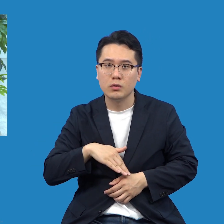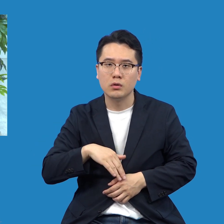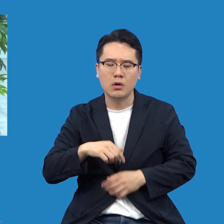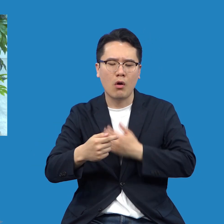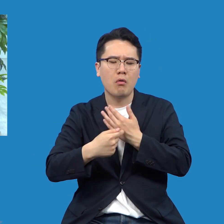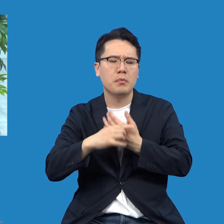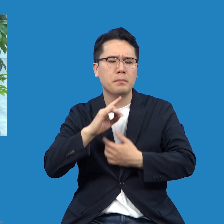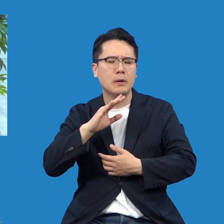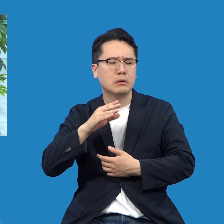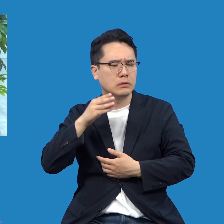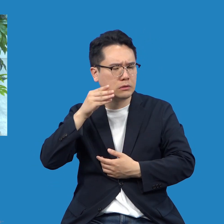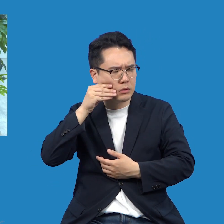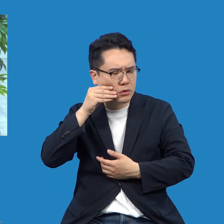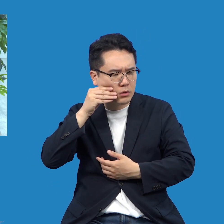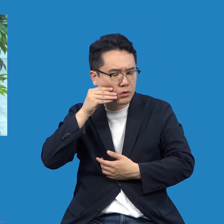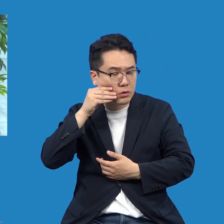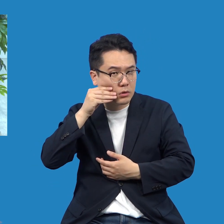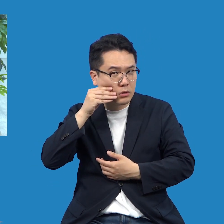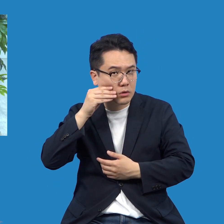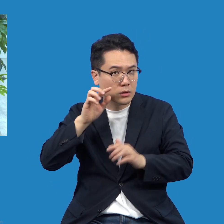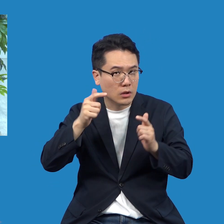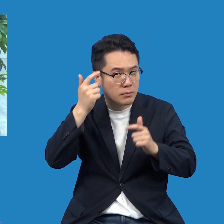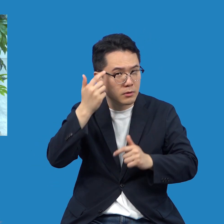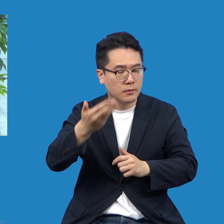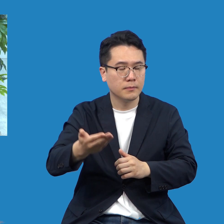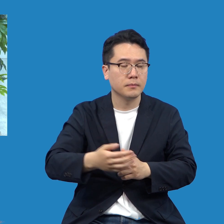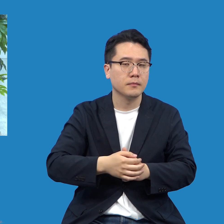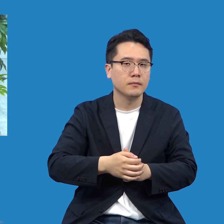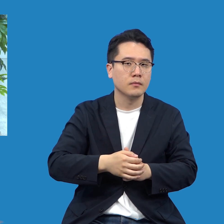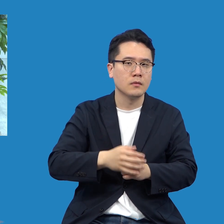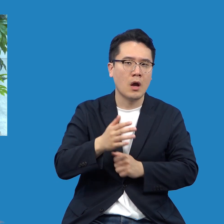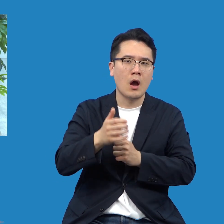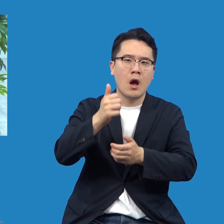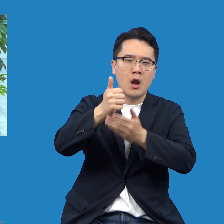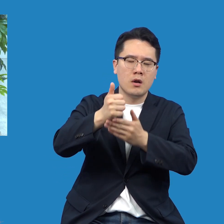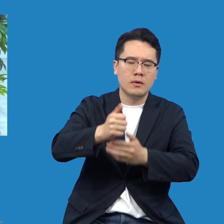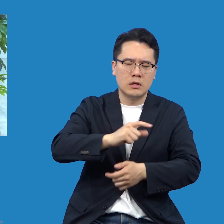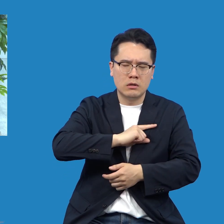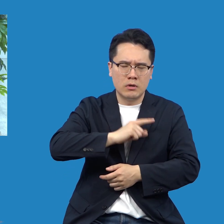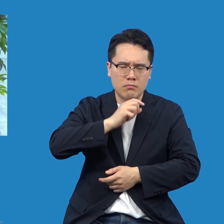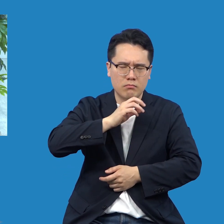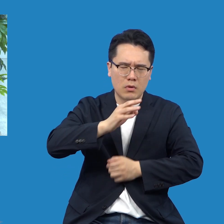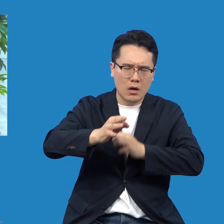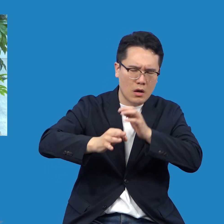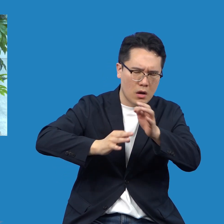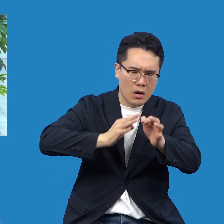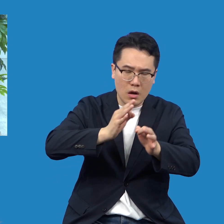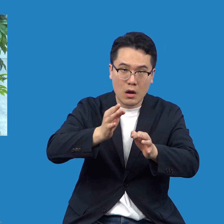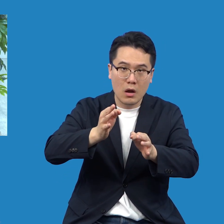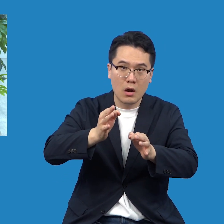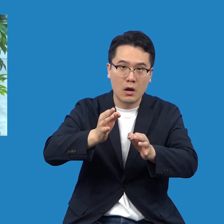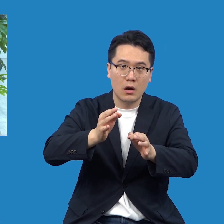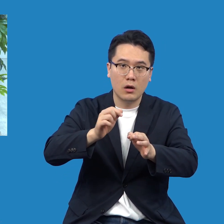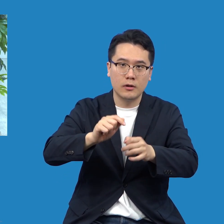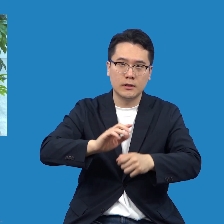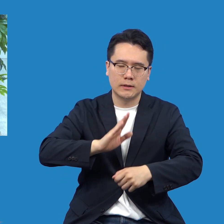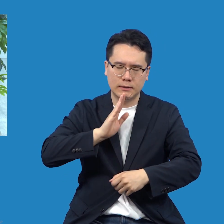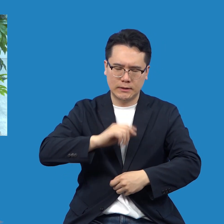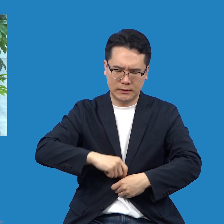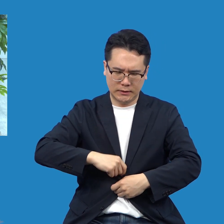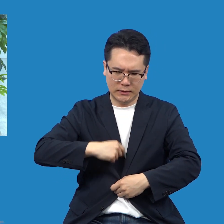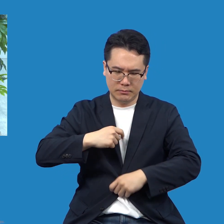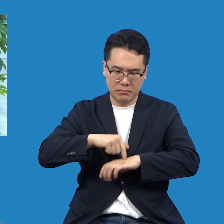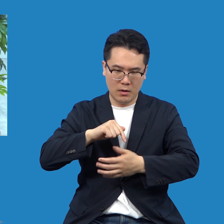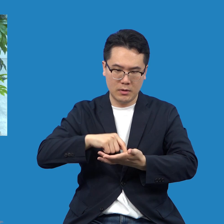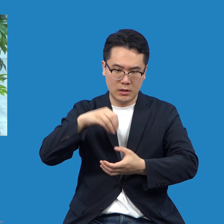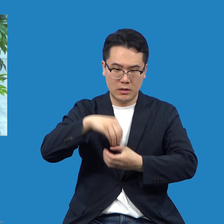부르고 주의 이름을 부르는데 우리의 진심이 담겨 있습니까? 한번 물어봐야